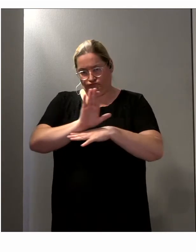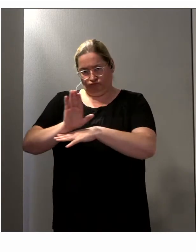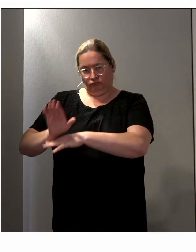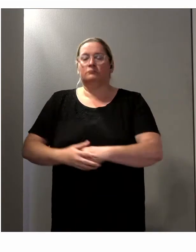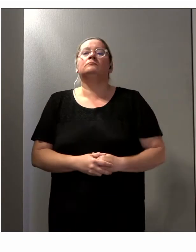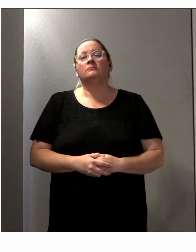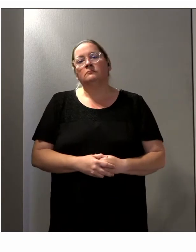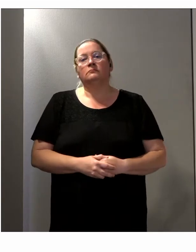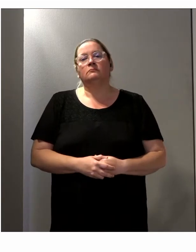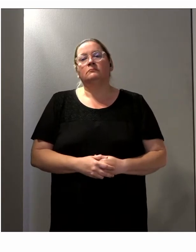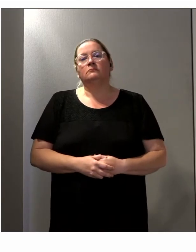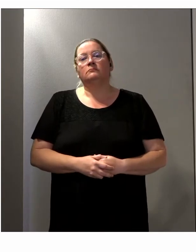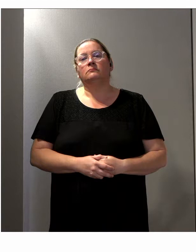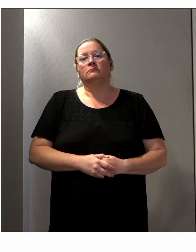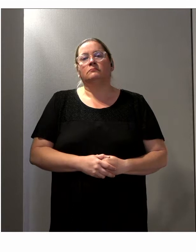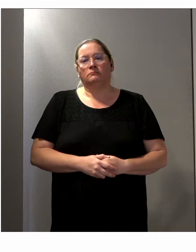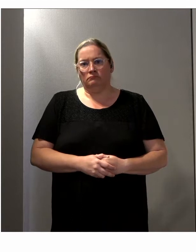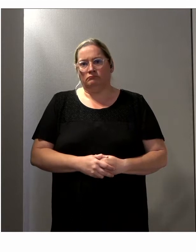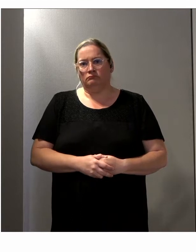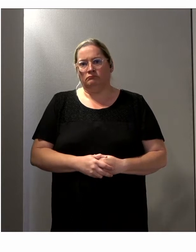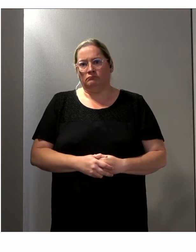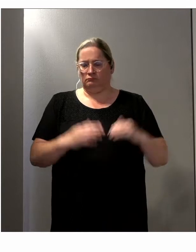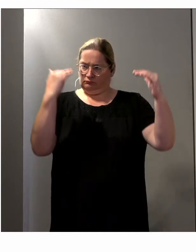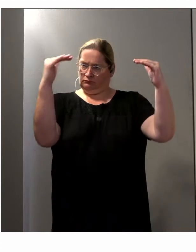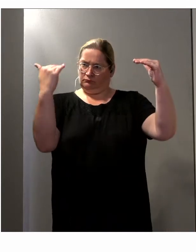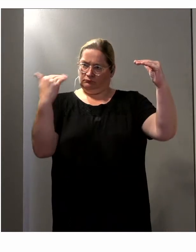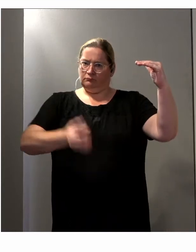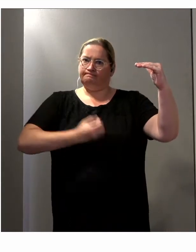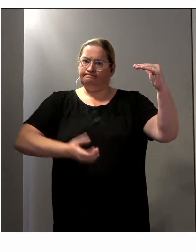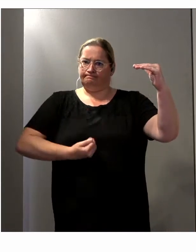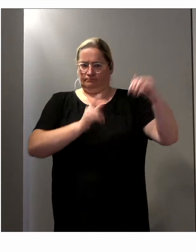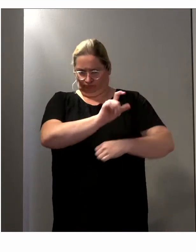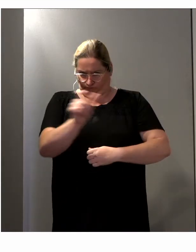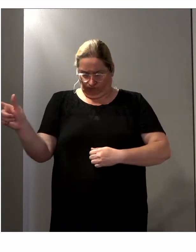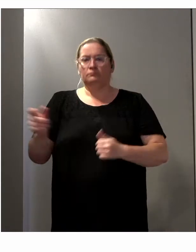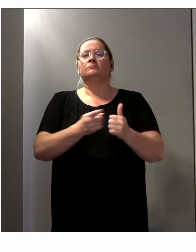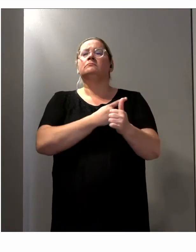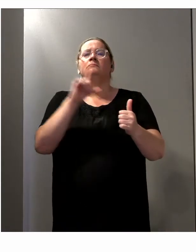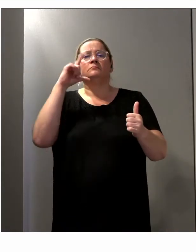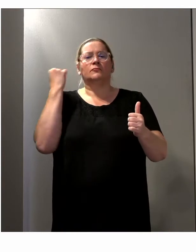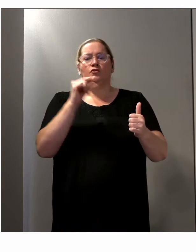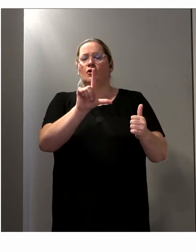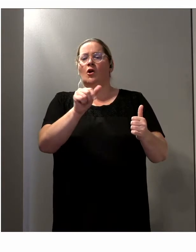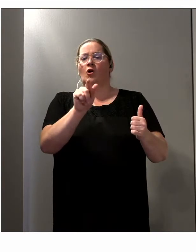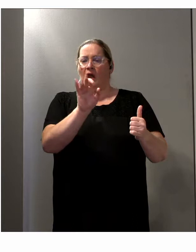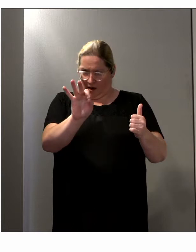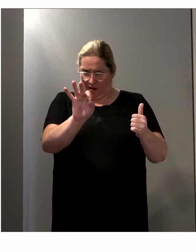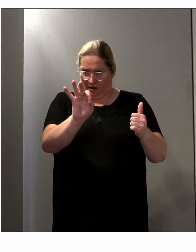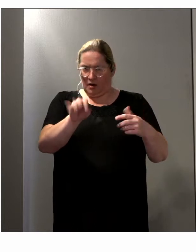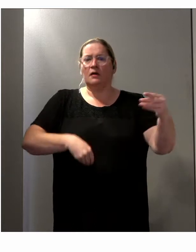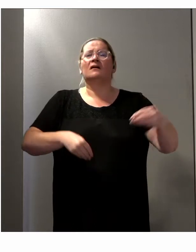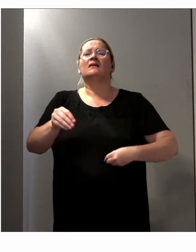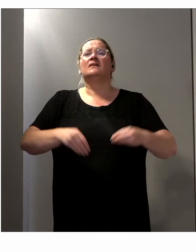manière dans l'ordre où elles interviendront. D'abord, M. Fabrice Langlard, qui est directeur de